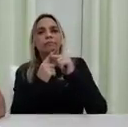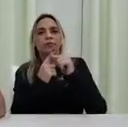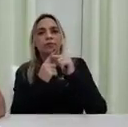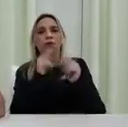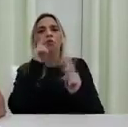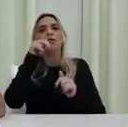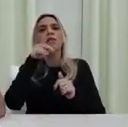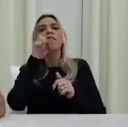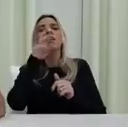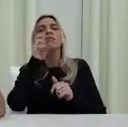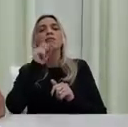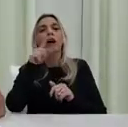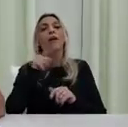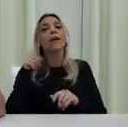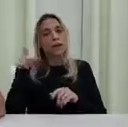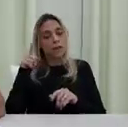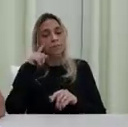renovei sim,